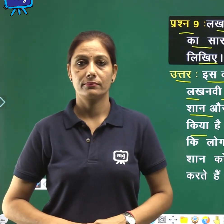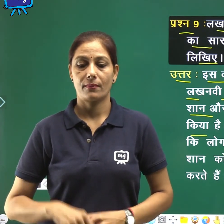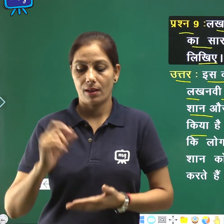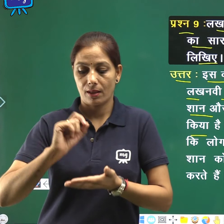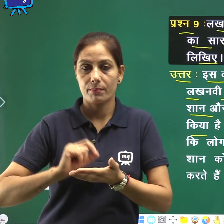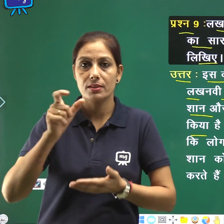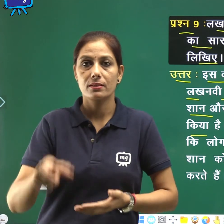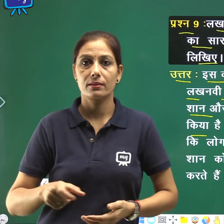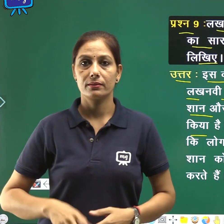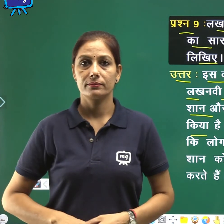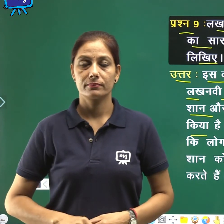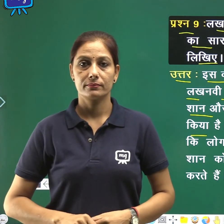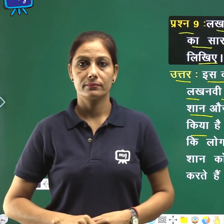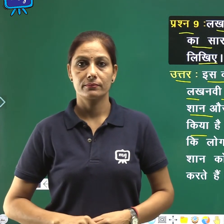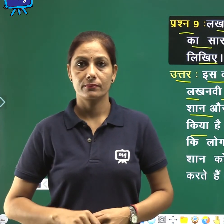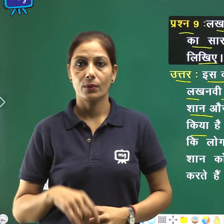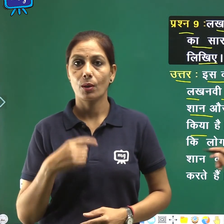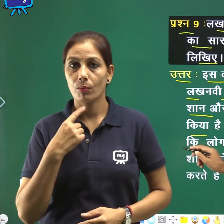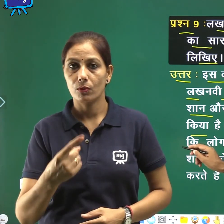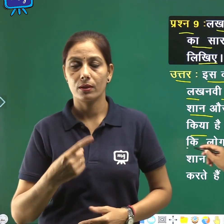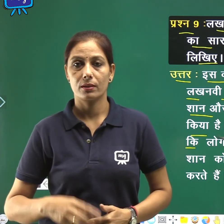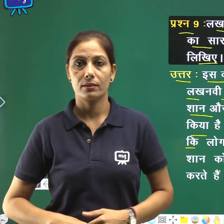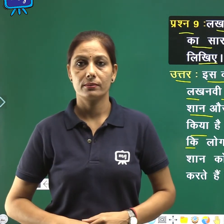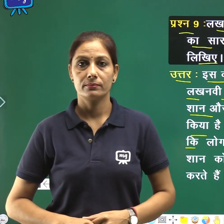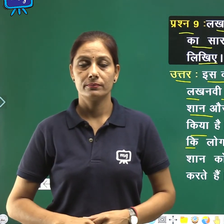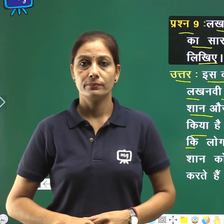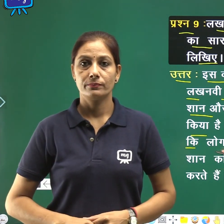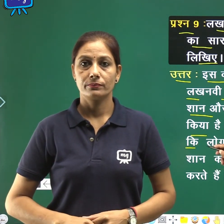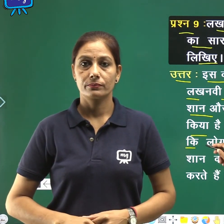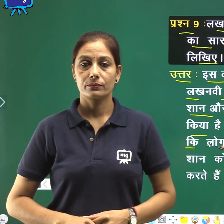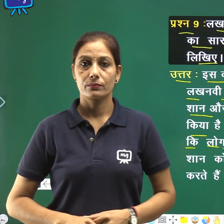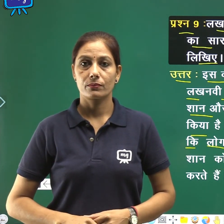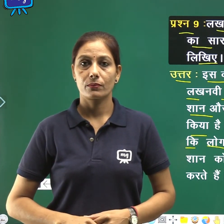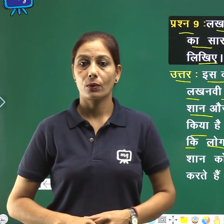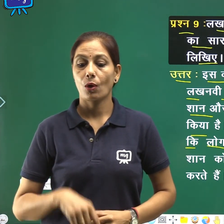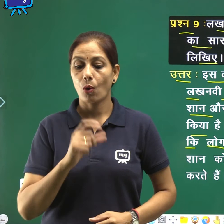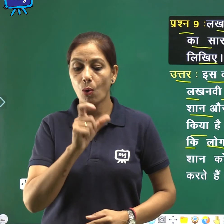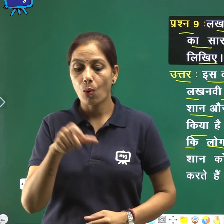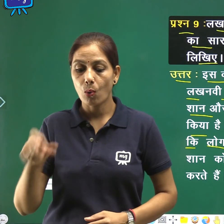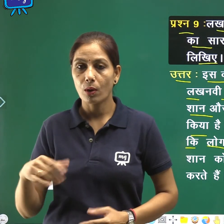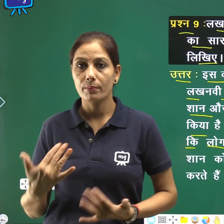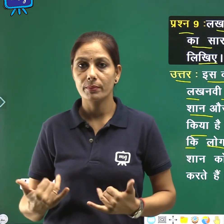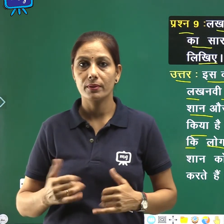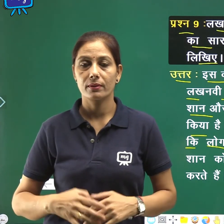लेखक ने बताया है कि लोग अभी भी